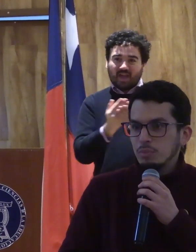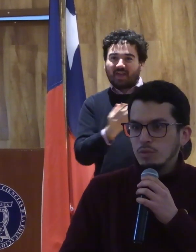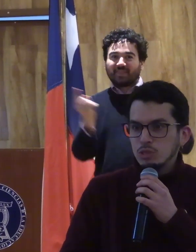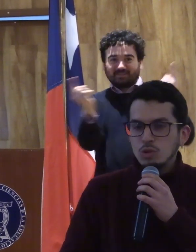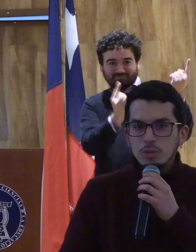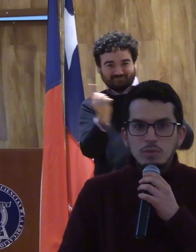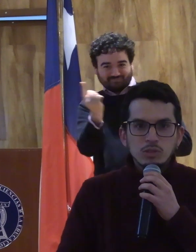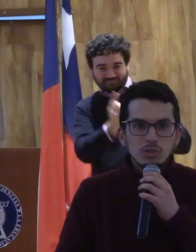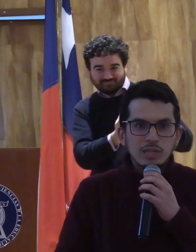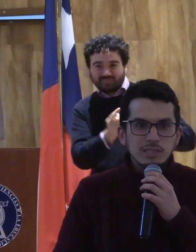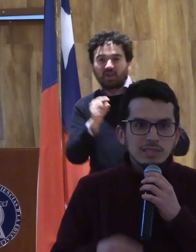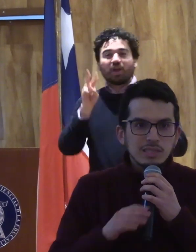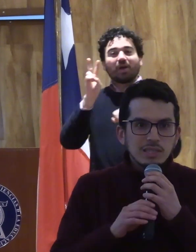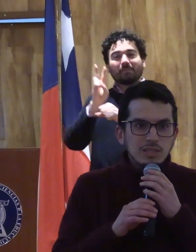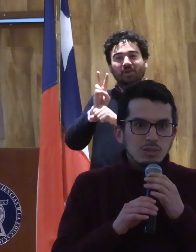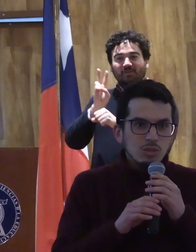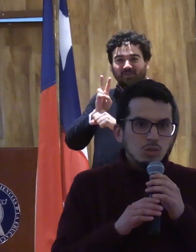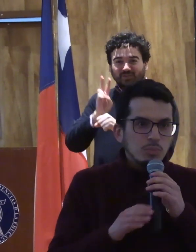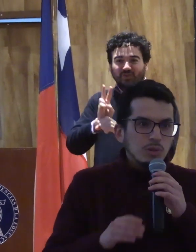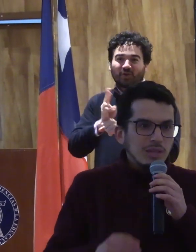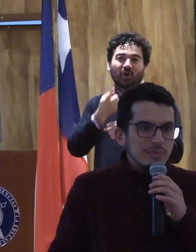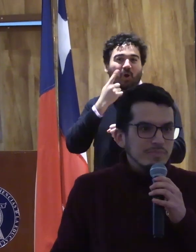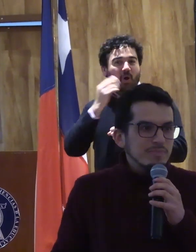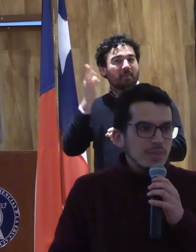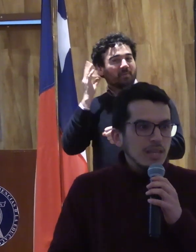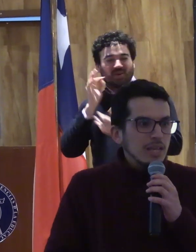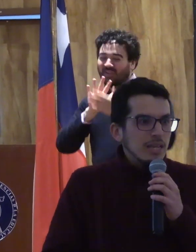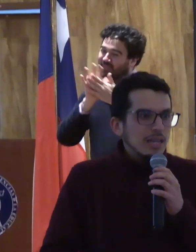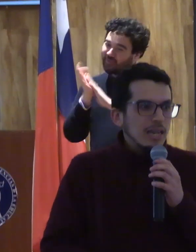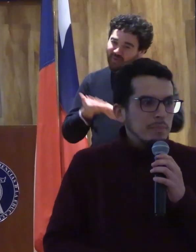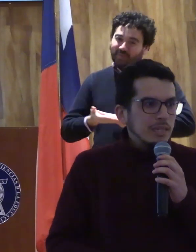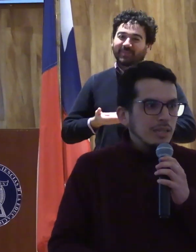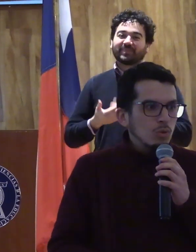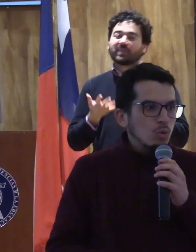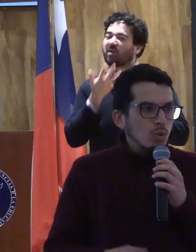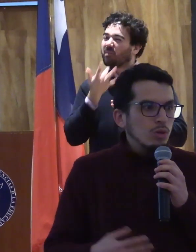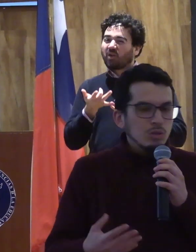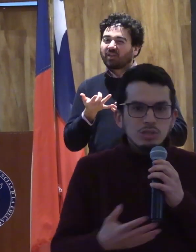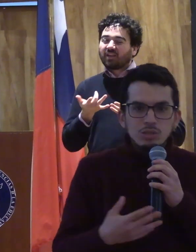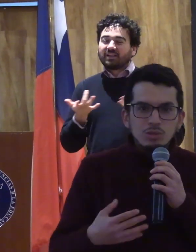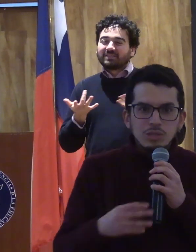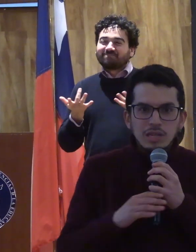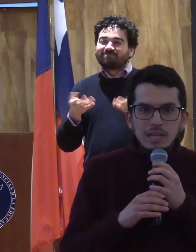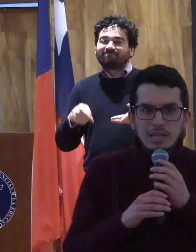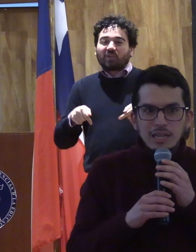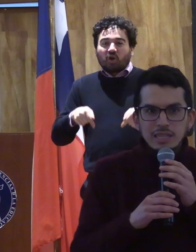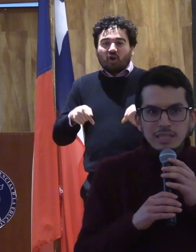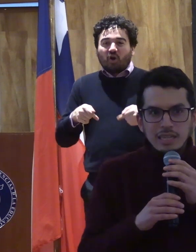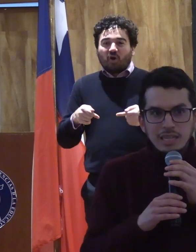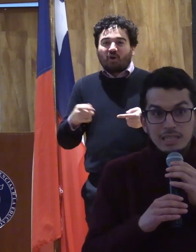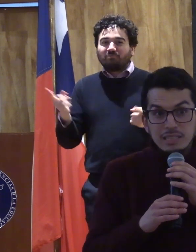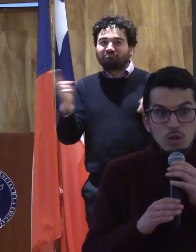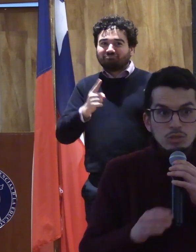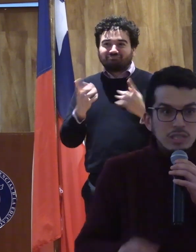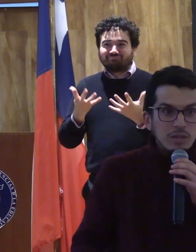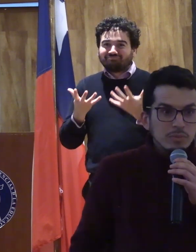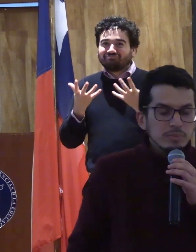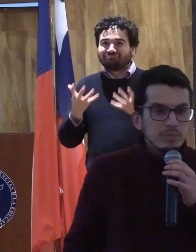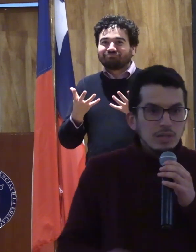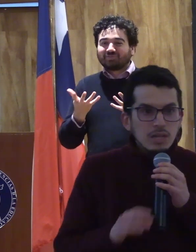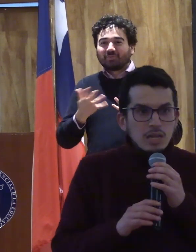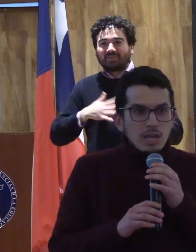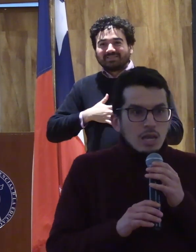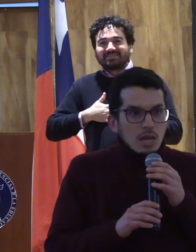presentes, profesores, profesoras, ¿no es cierto?, porque realmente es un orgullo, ¿no es cierto?, tener este salón